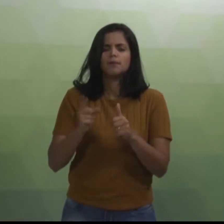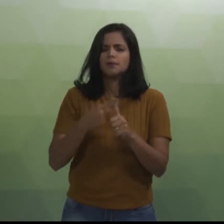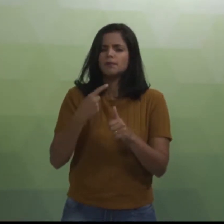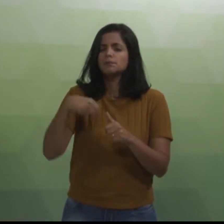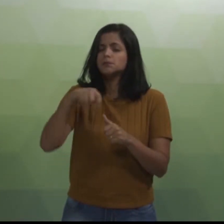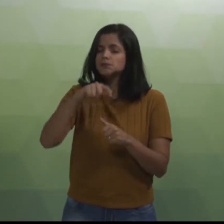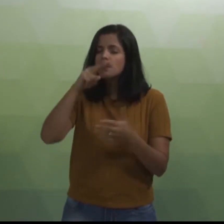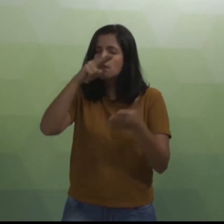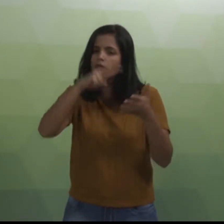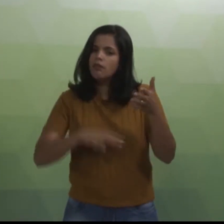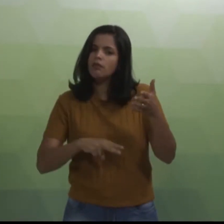com essa disciplina,